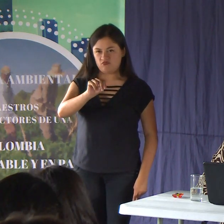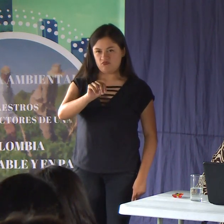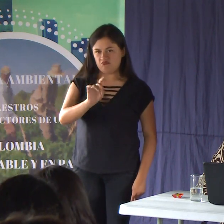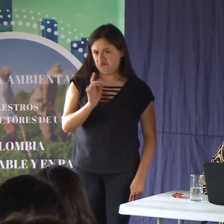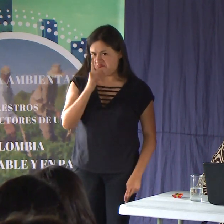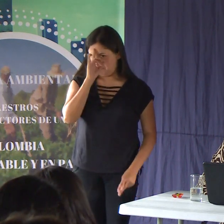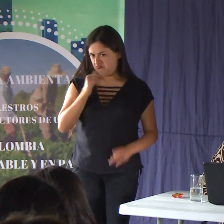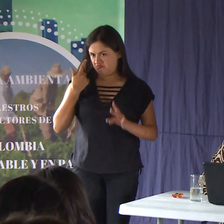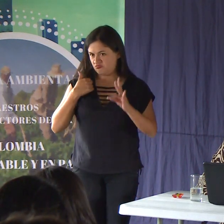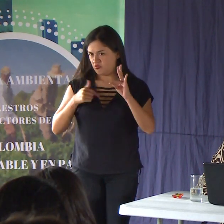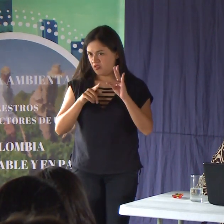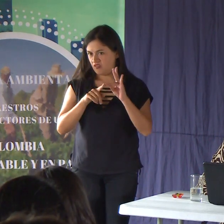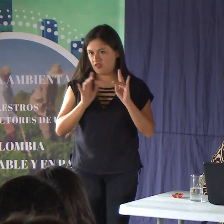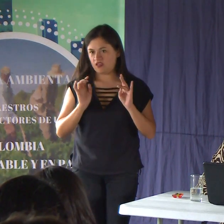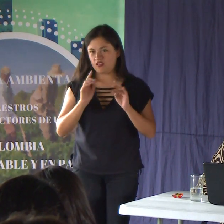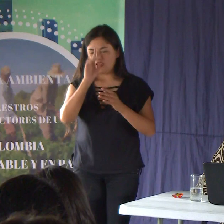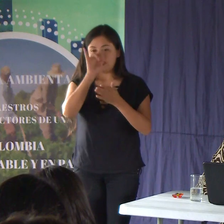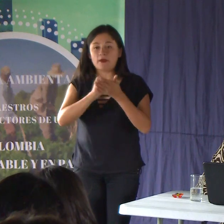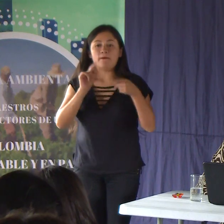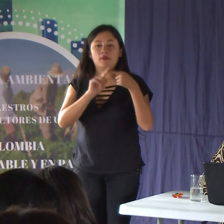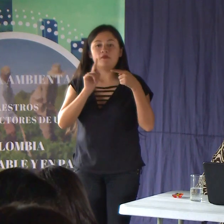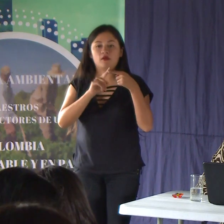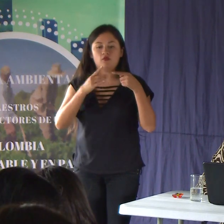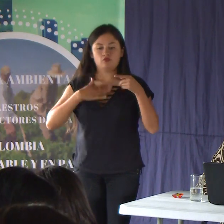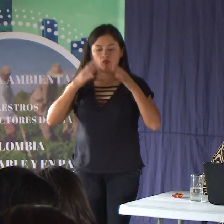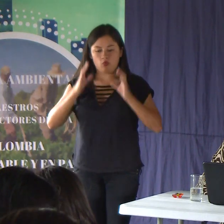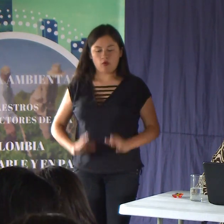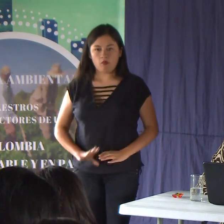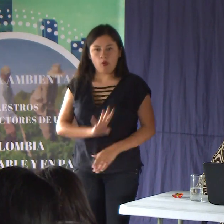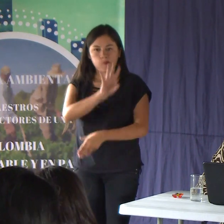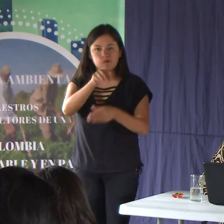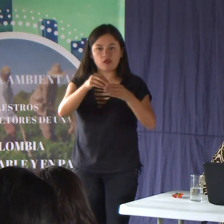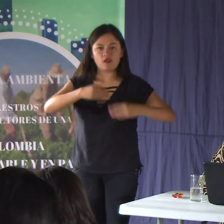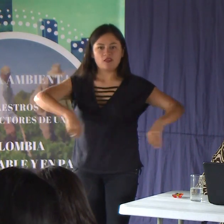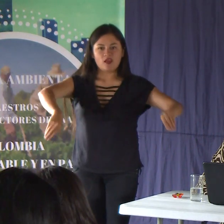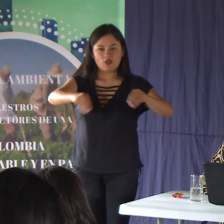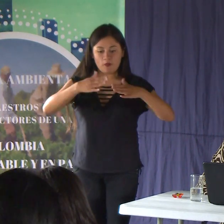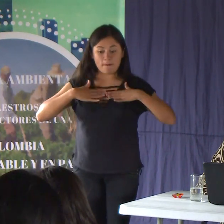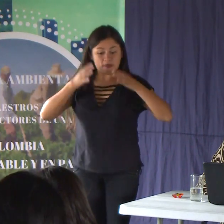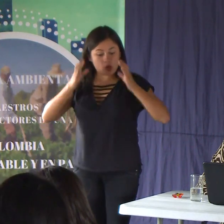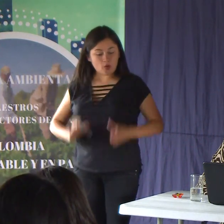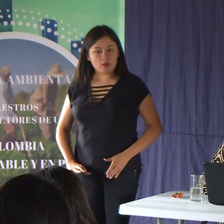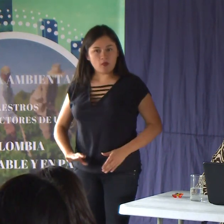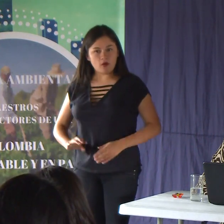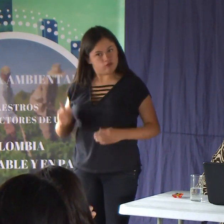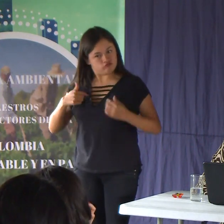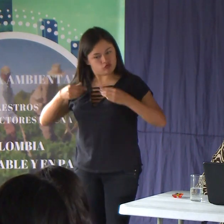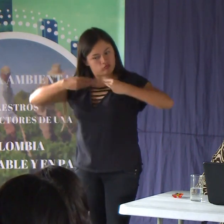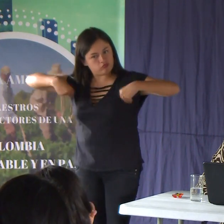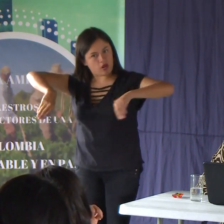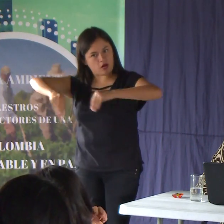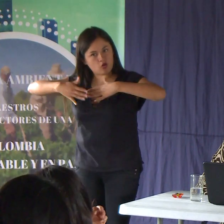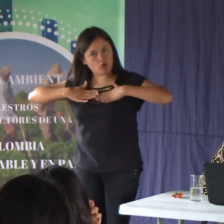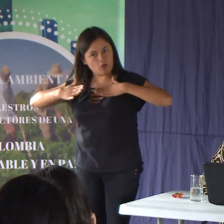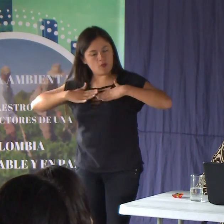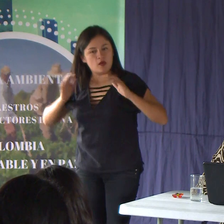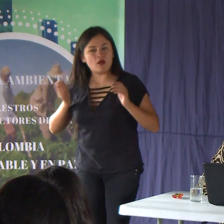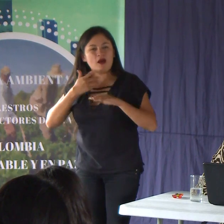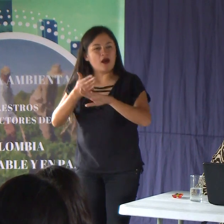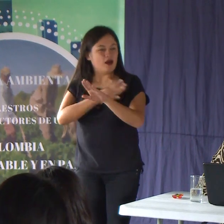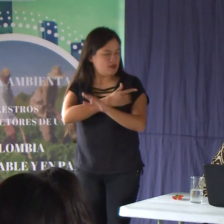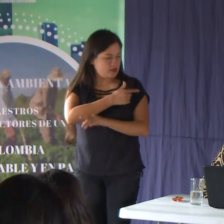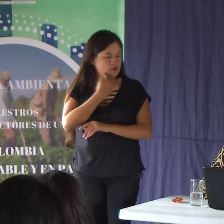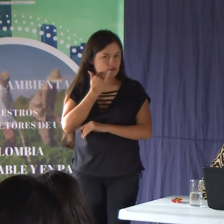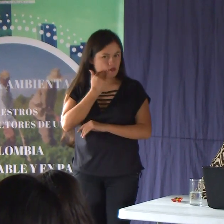Asumiendo el cuerpo como ese primer territorio, ¿cierto? Ese territorio, como bien lo decía la